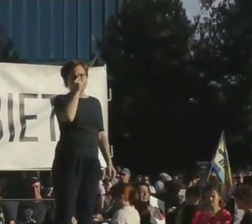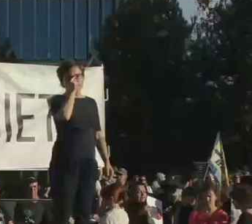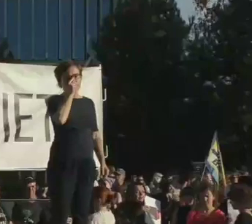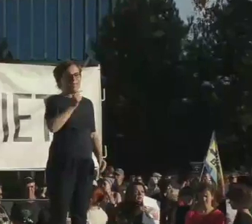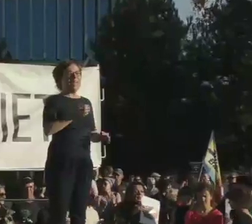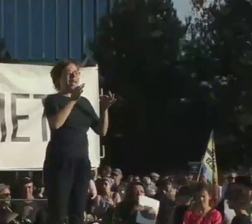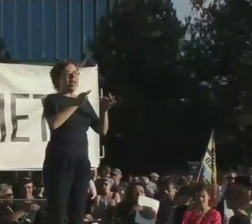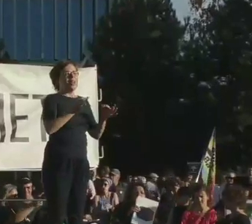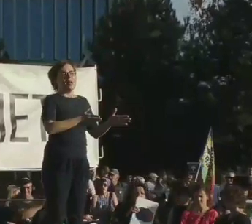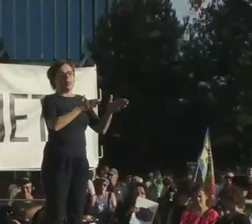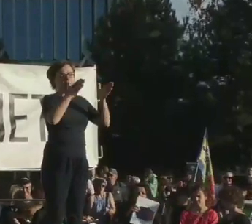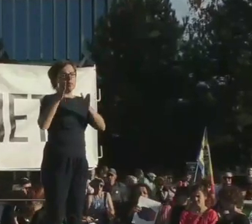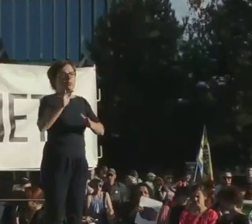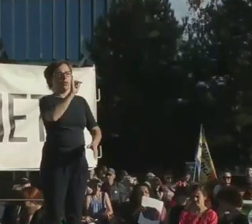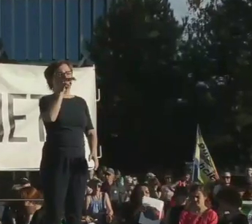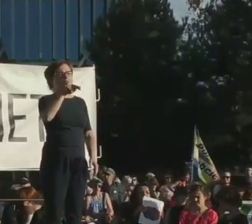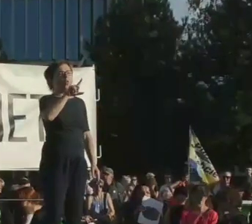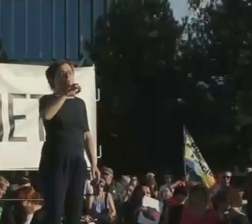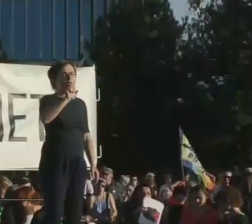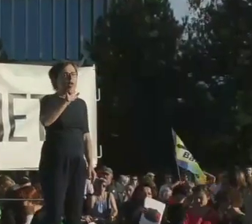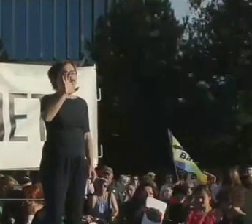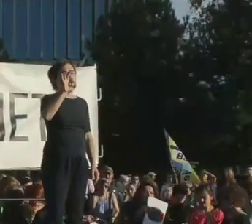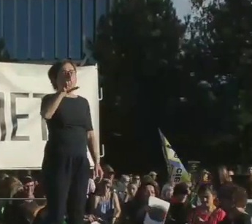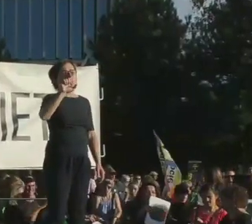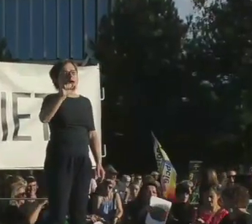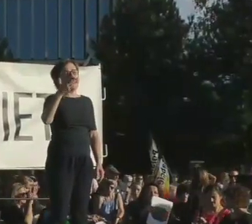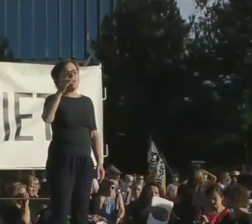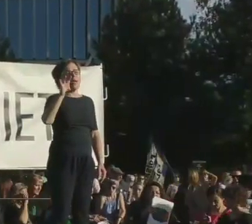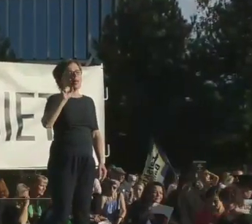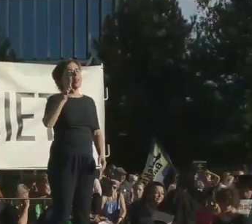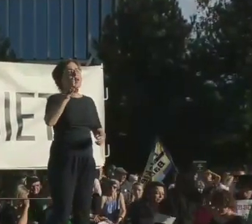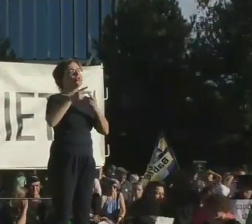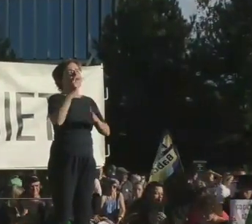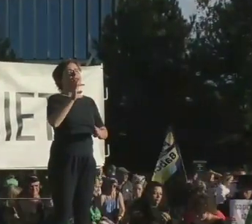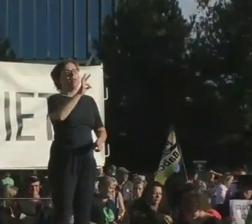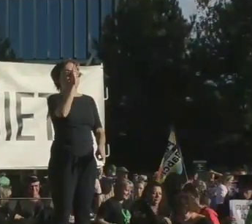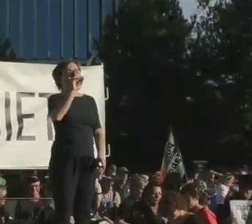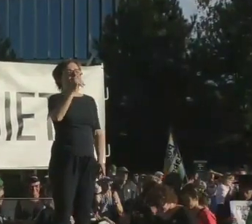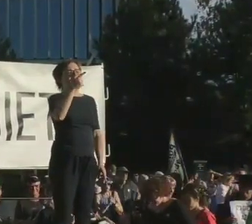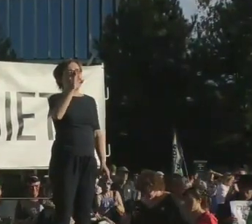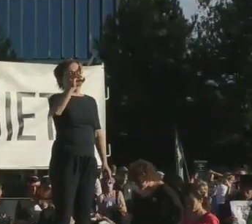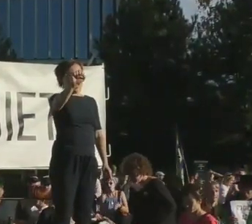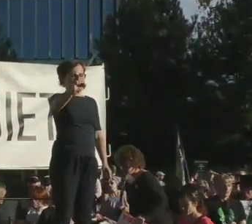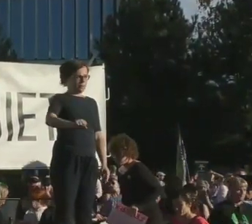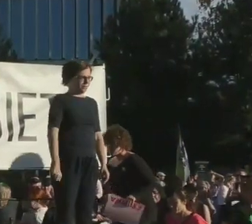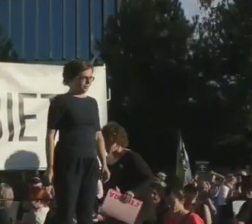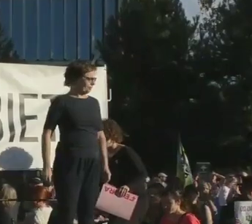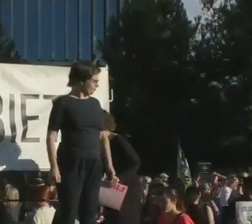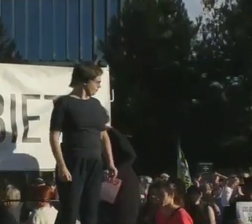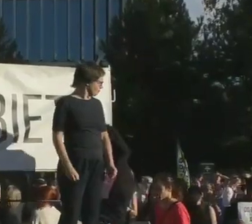A przed nami Julia i Ola Magryta z Federy.